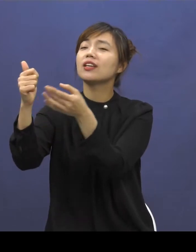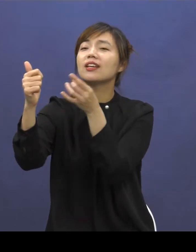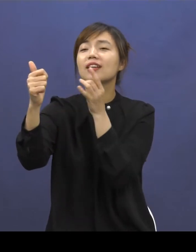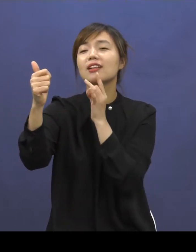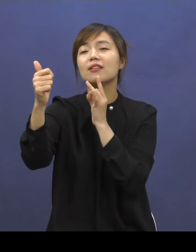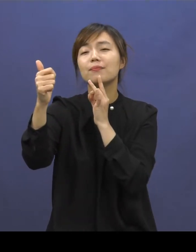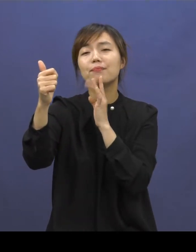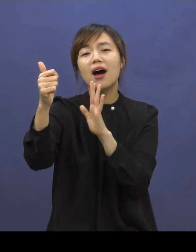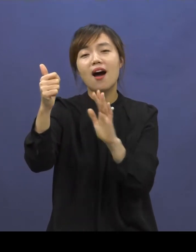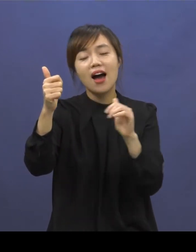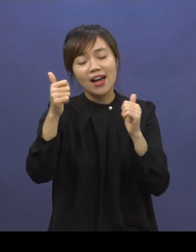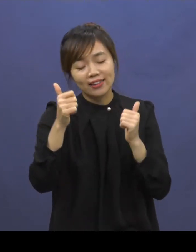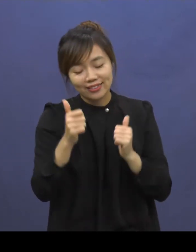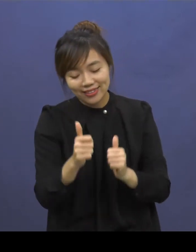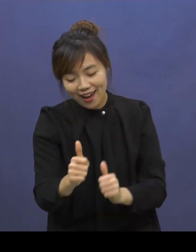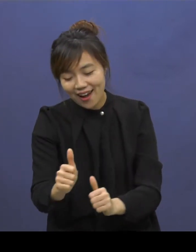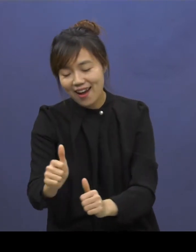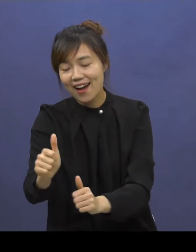주님만